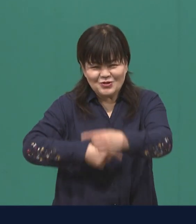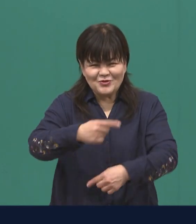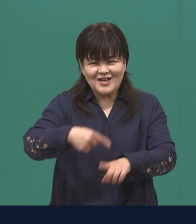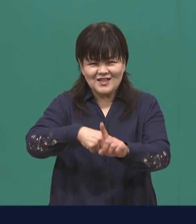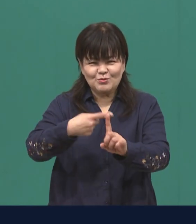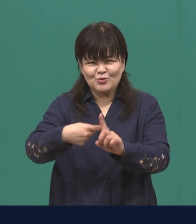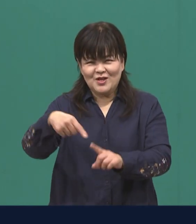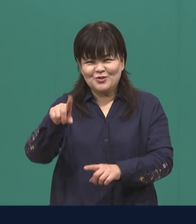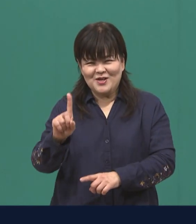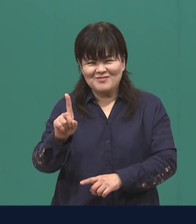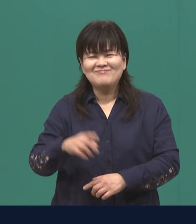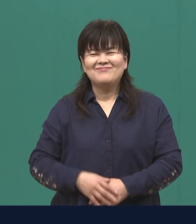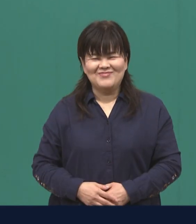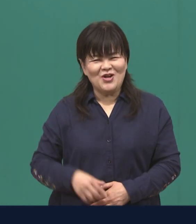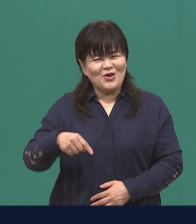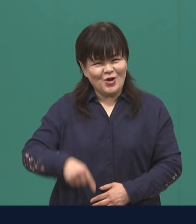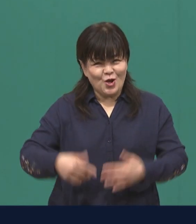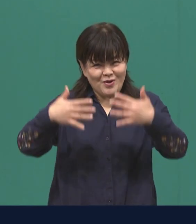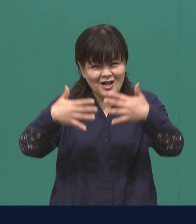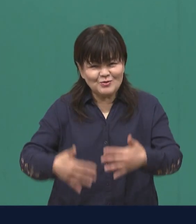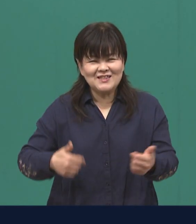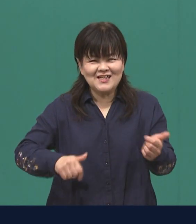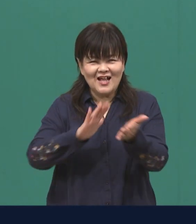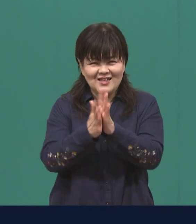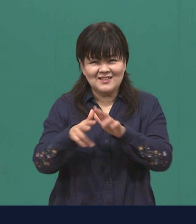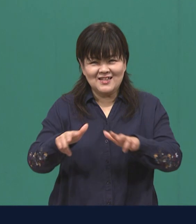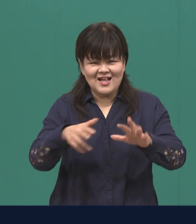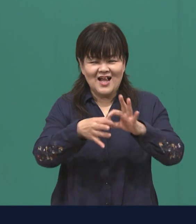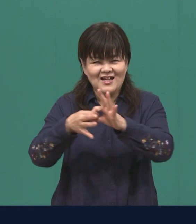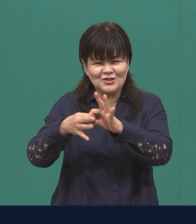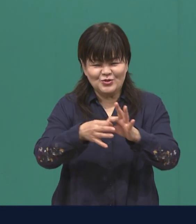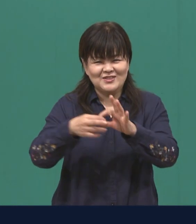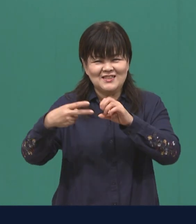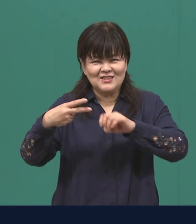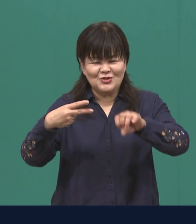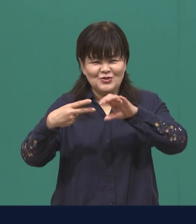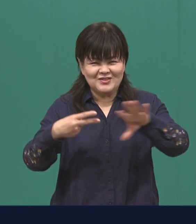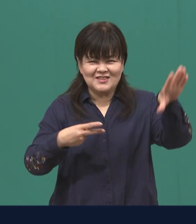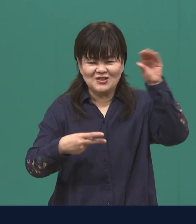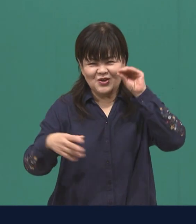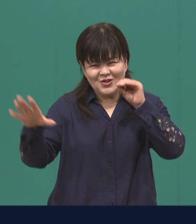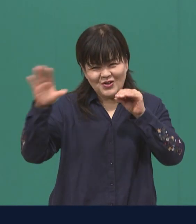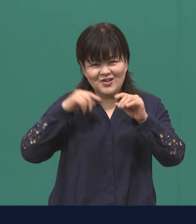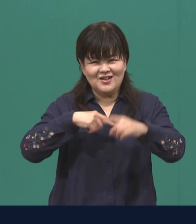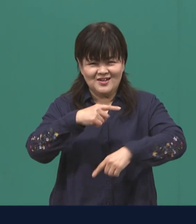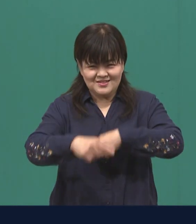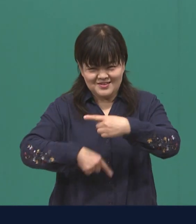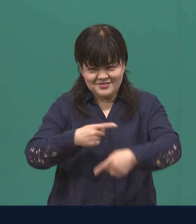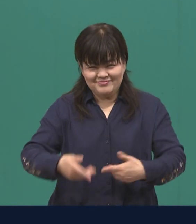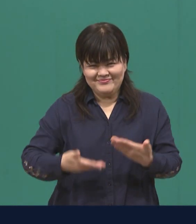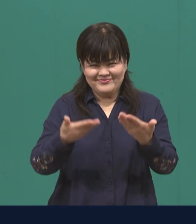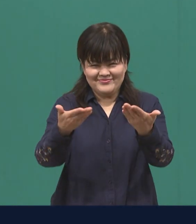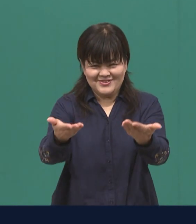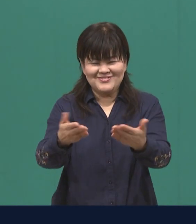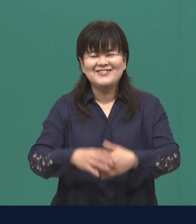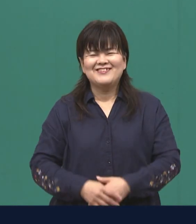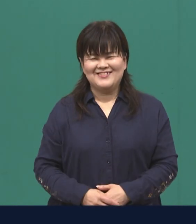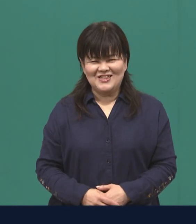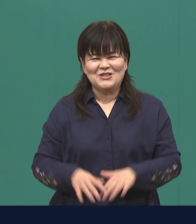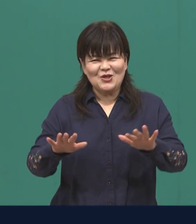手話タイムプラスワンの時間です。この番組は滋賀県政に関するニュースや情報を手話でお届けする番組です